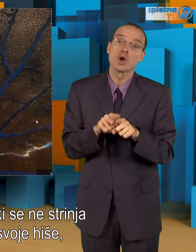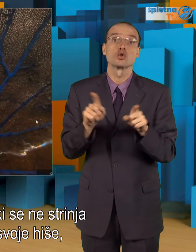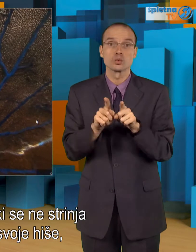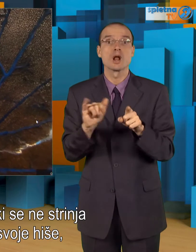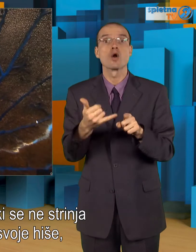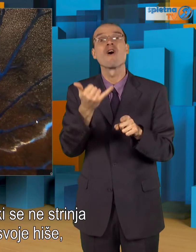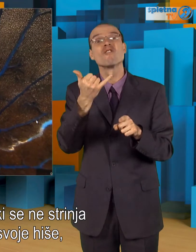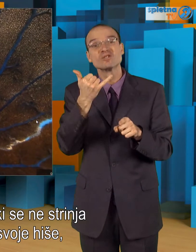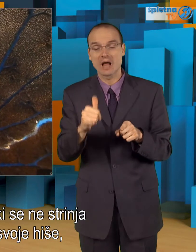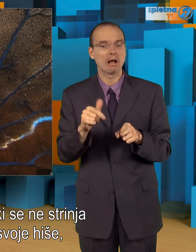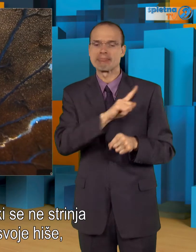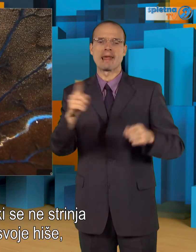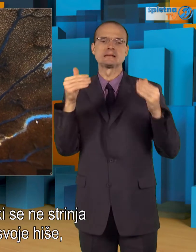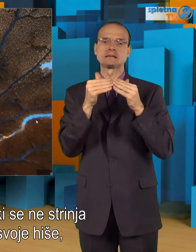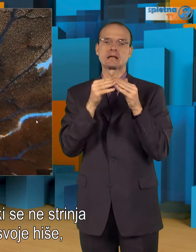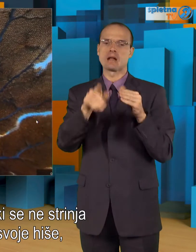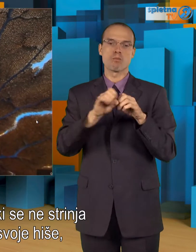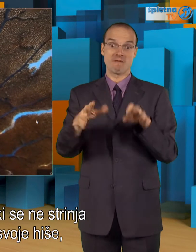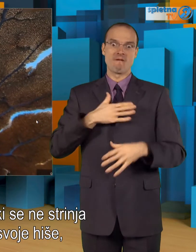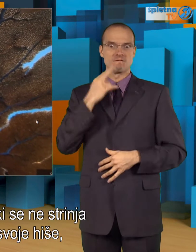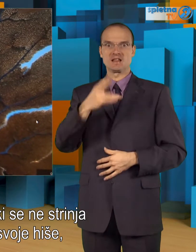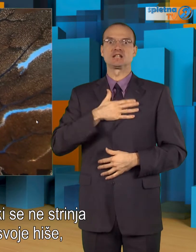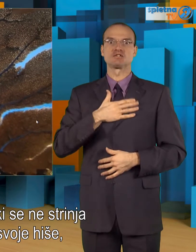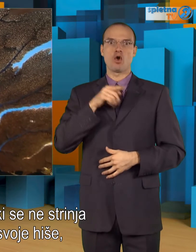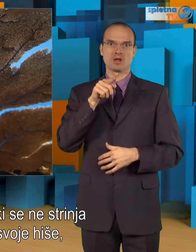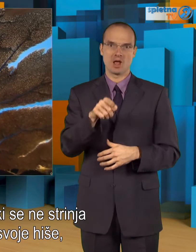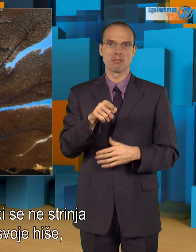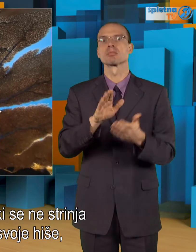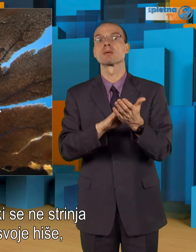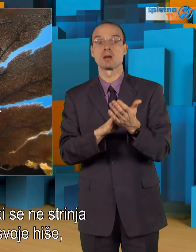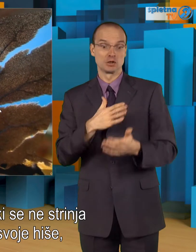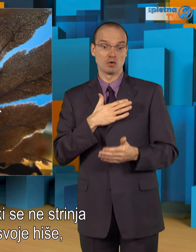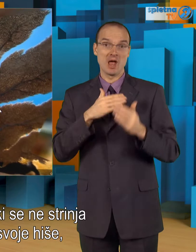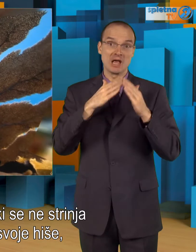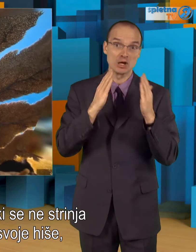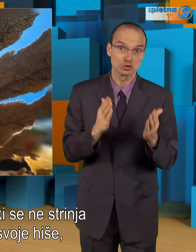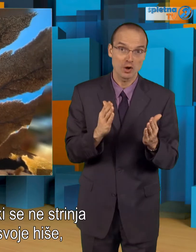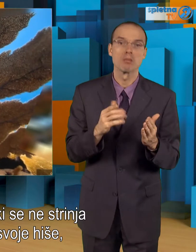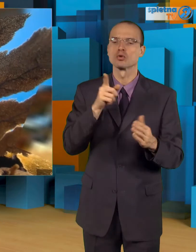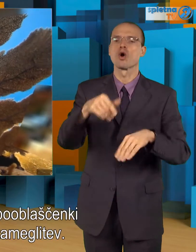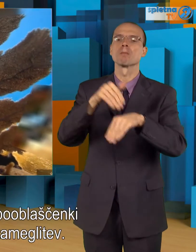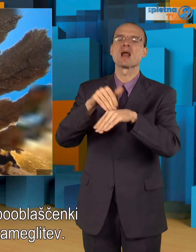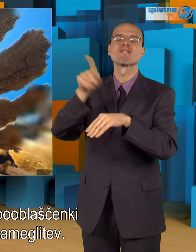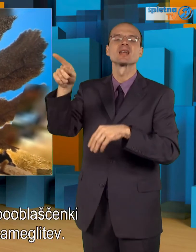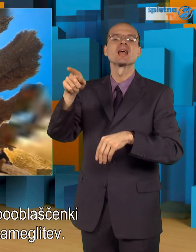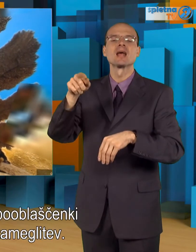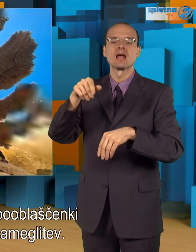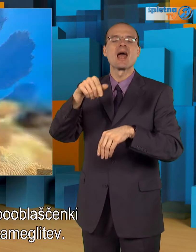Pogled tega lahko vsak, ki ne soglaša z objavo, na primer svoje hiše, to prijavi informacijski pooblaščenki